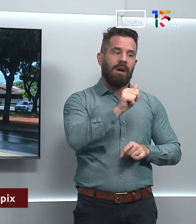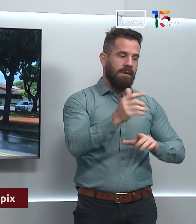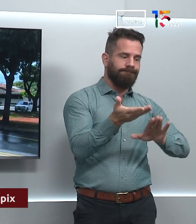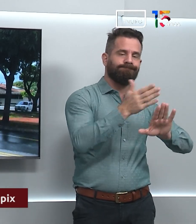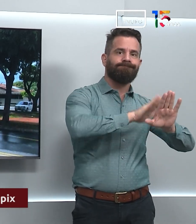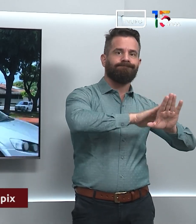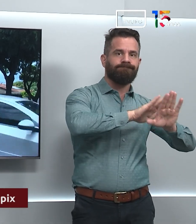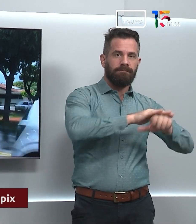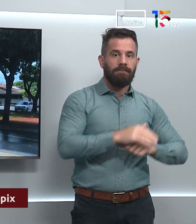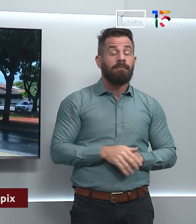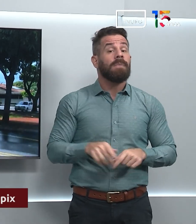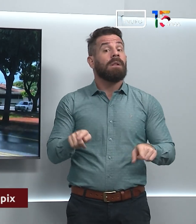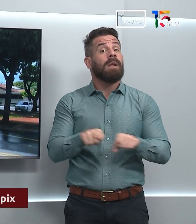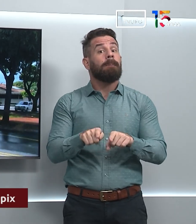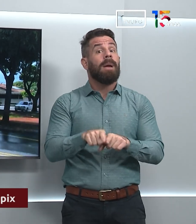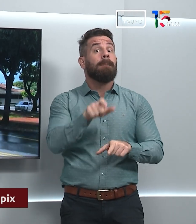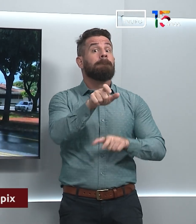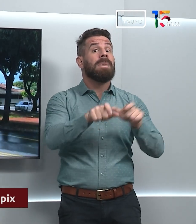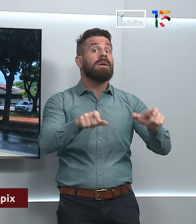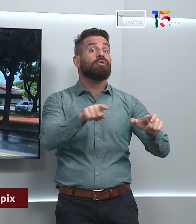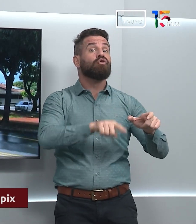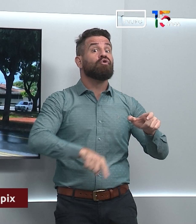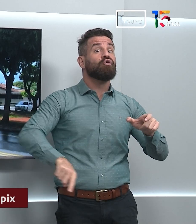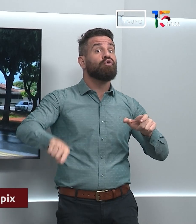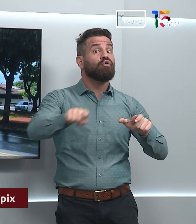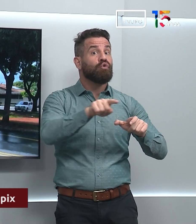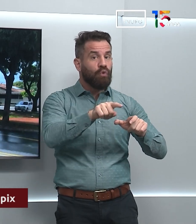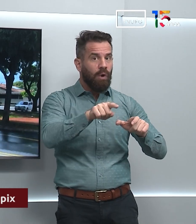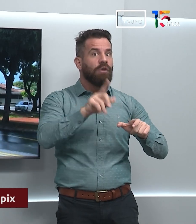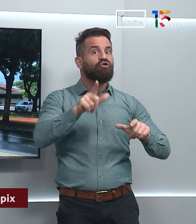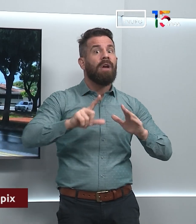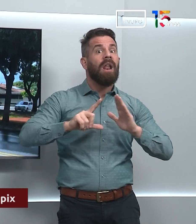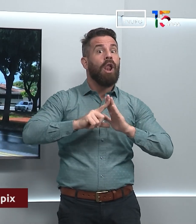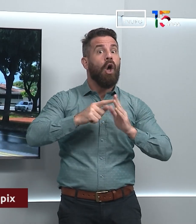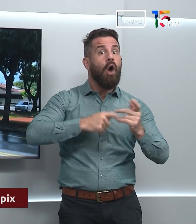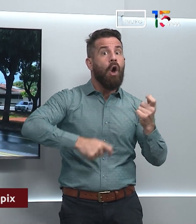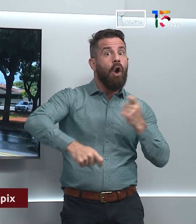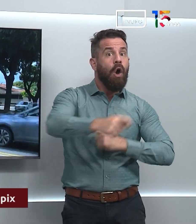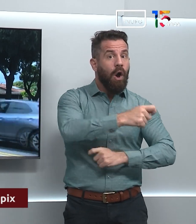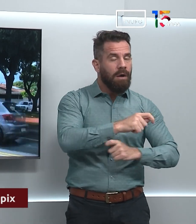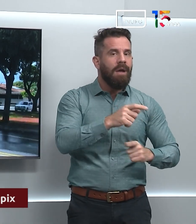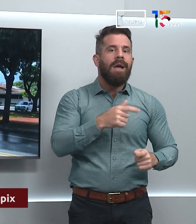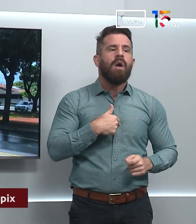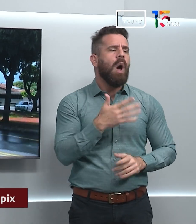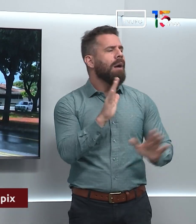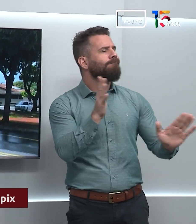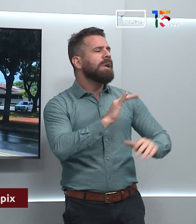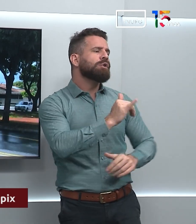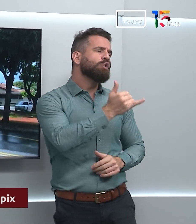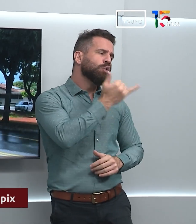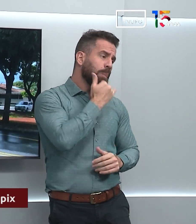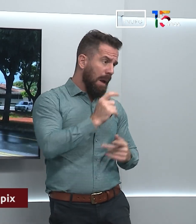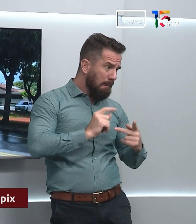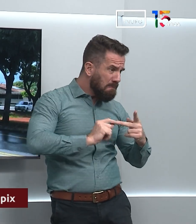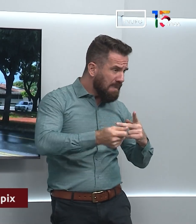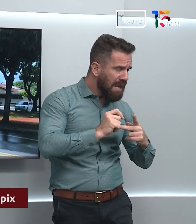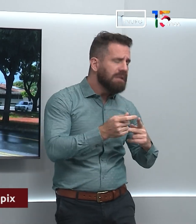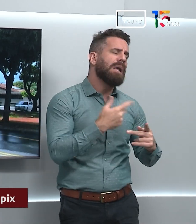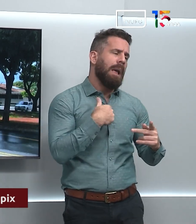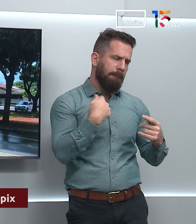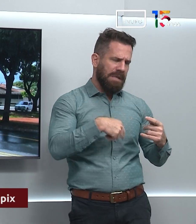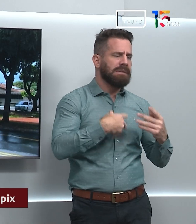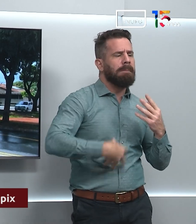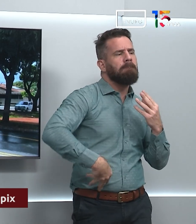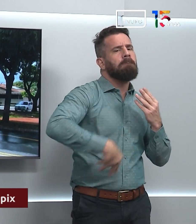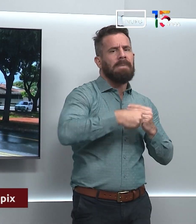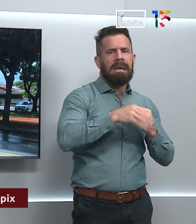os comerciantes que têm cobrado uma taxa extra, Camila, um absurdo, em cima de cada um dos pagamentos feitos por